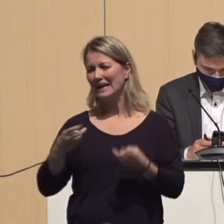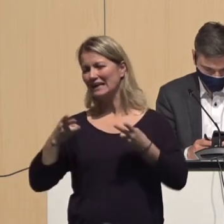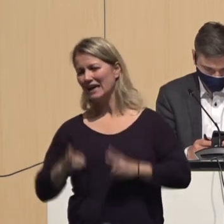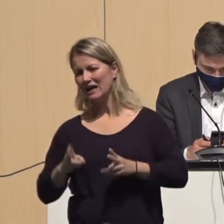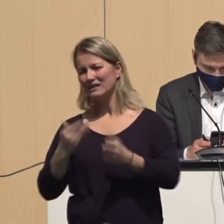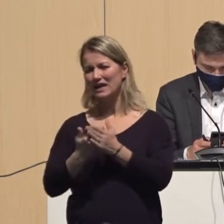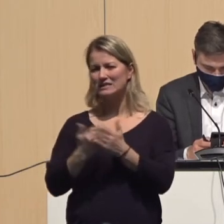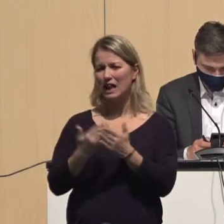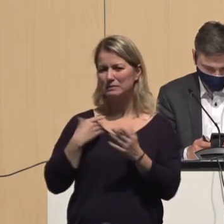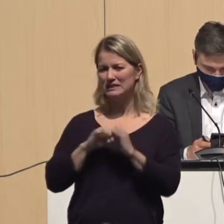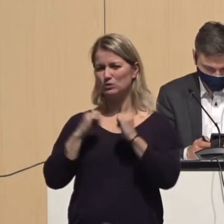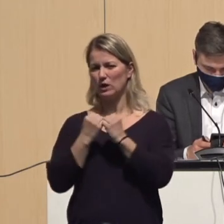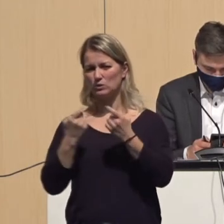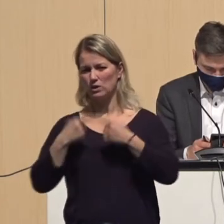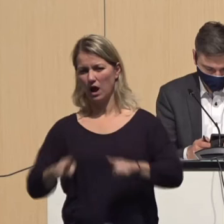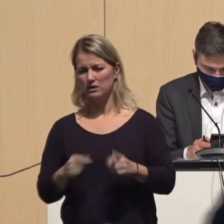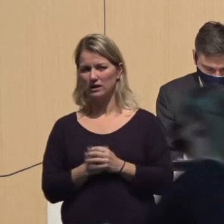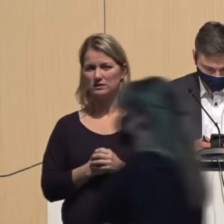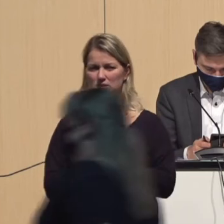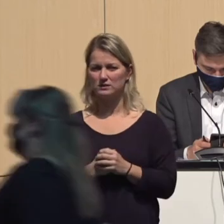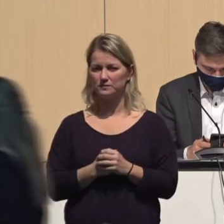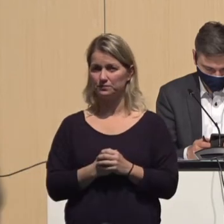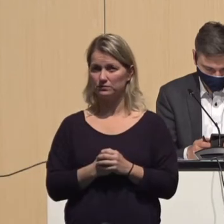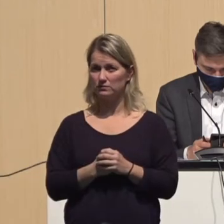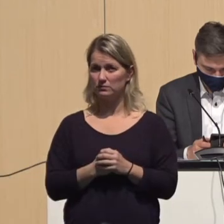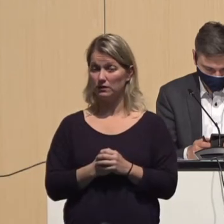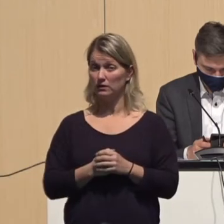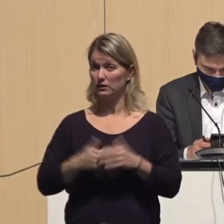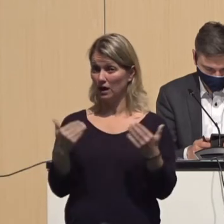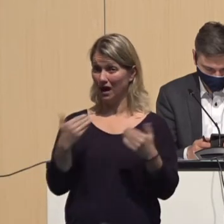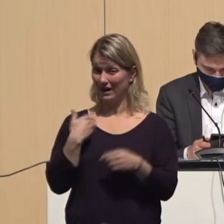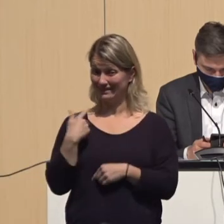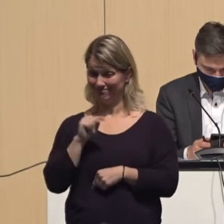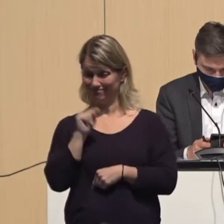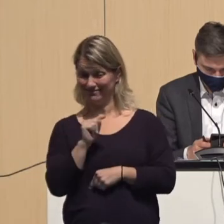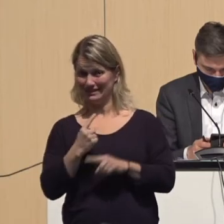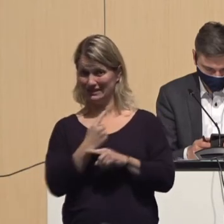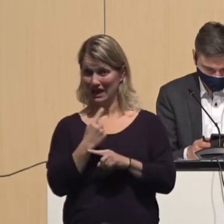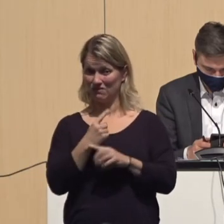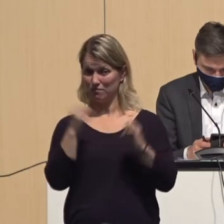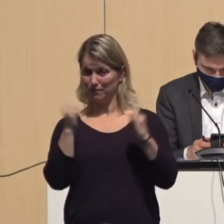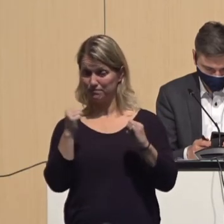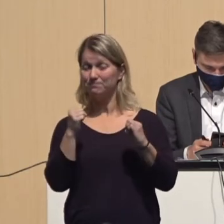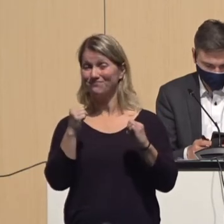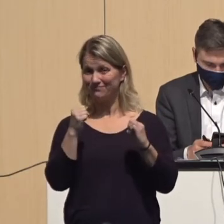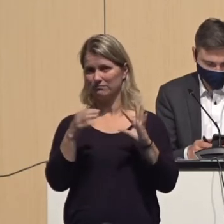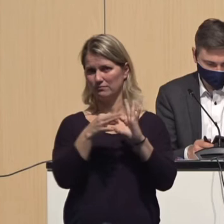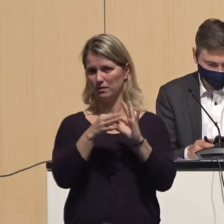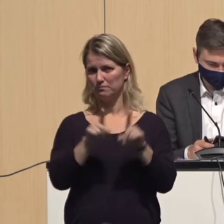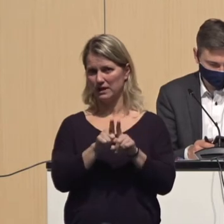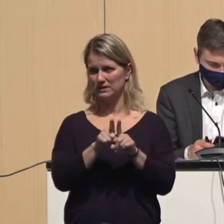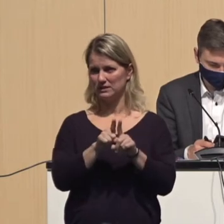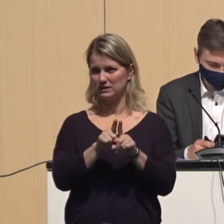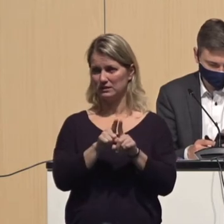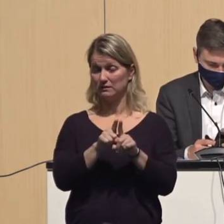eingenommen und so weiter. Und es wäre an dieser Stelle und zu dieser Zeit eher wichtig, dass man auch nicht nur